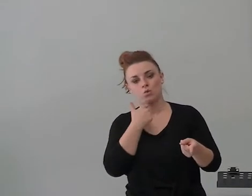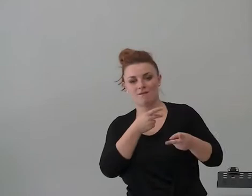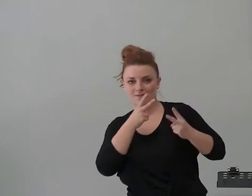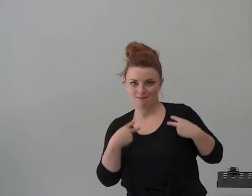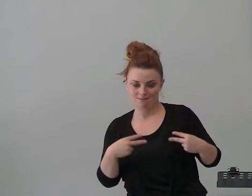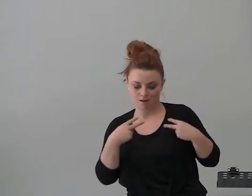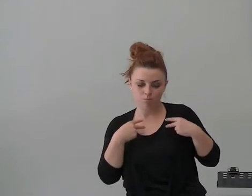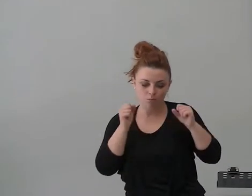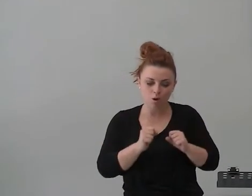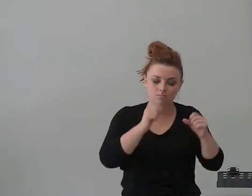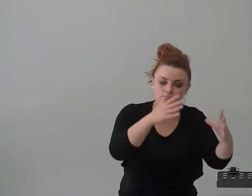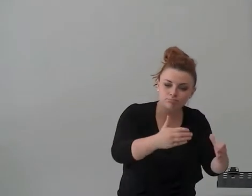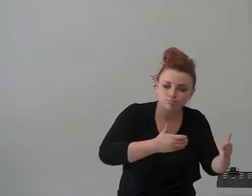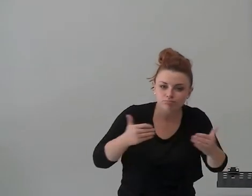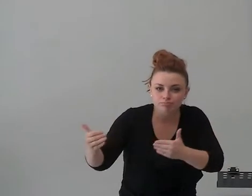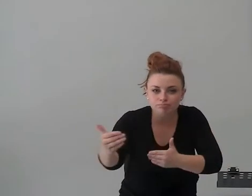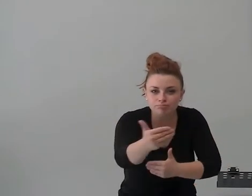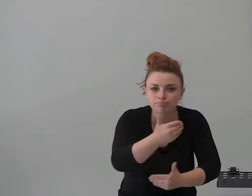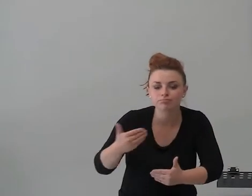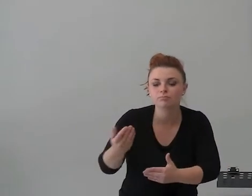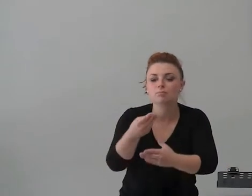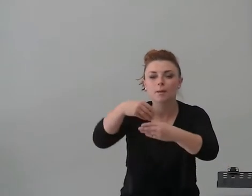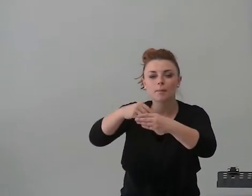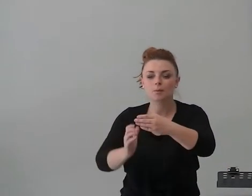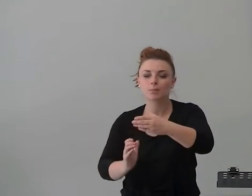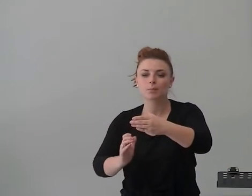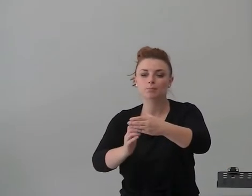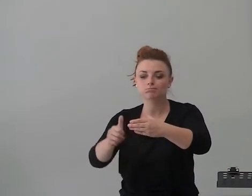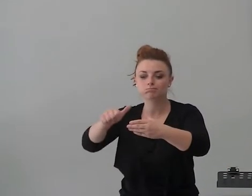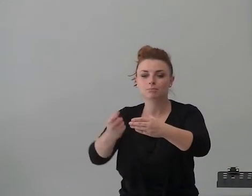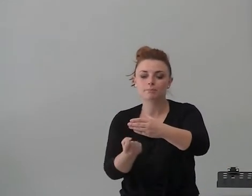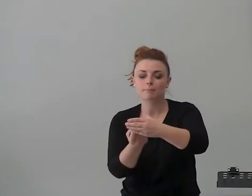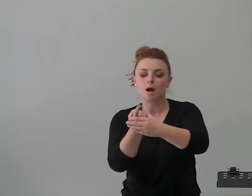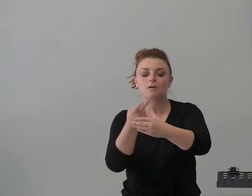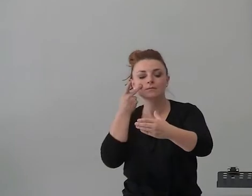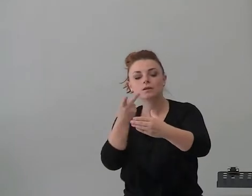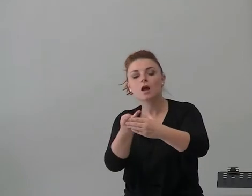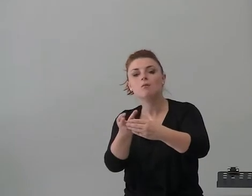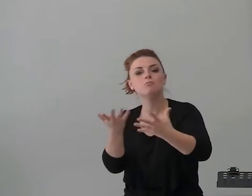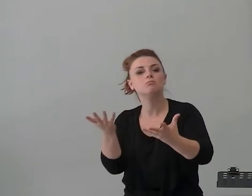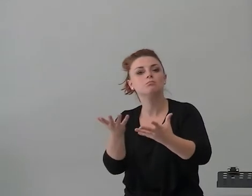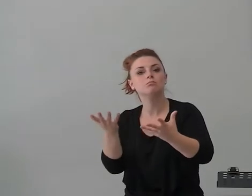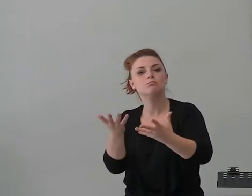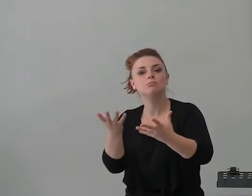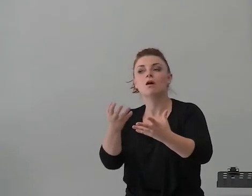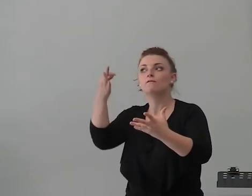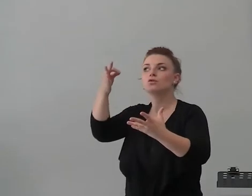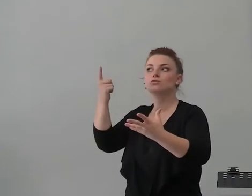E poi vediamo quello che salta fuori. Lascio il frutto al Signore, ma mi do da